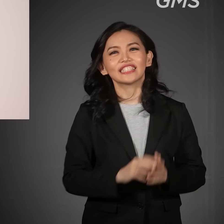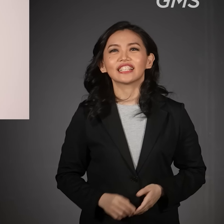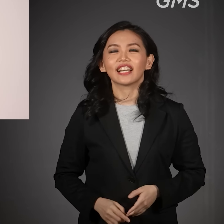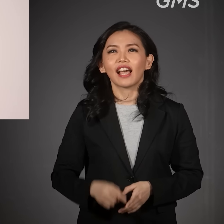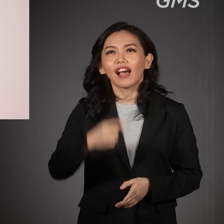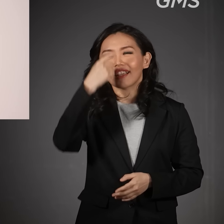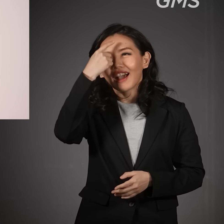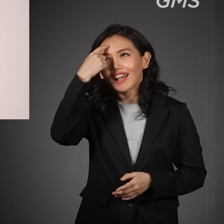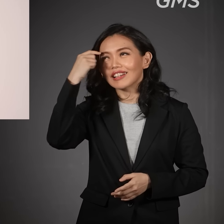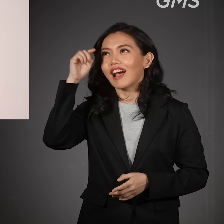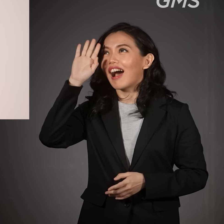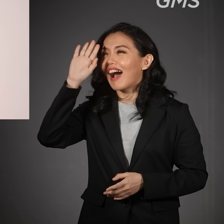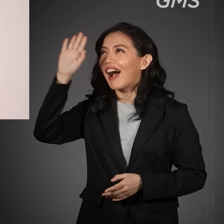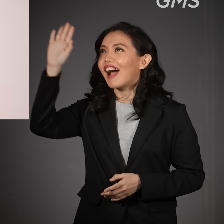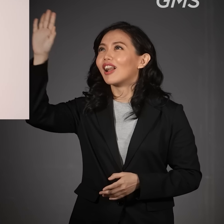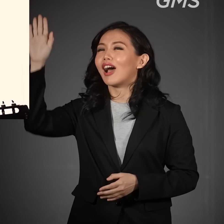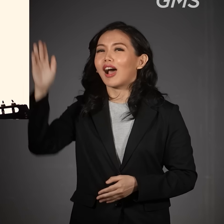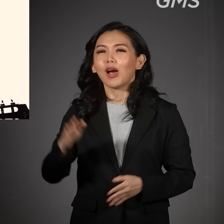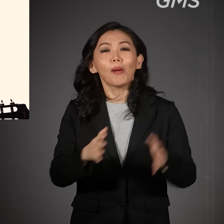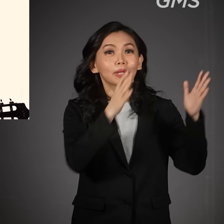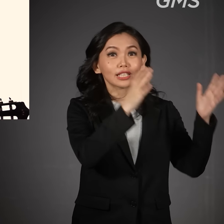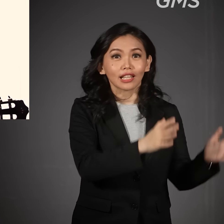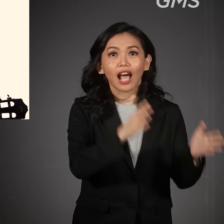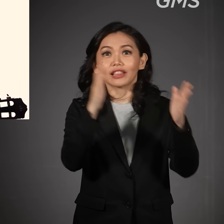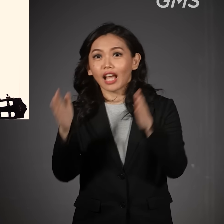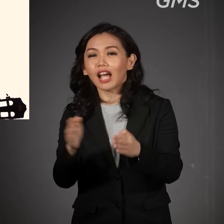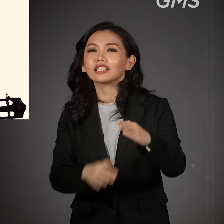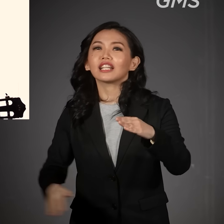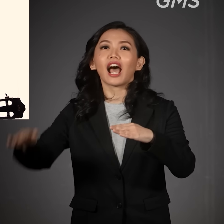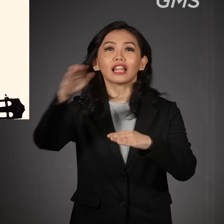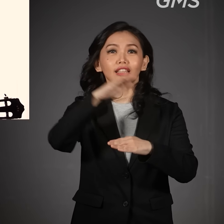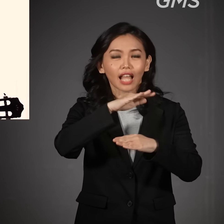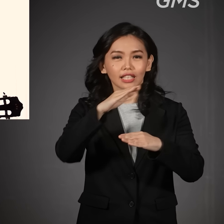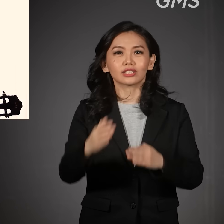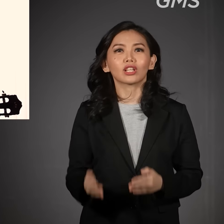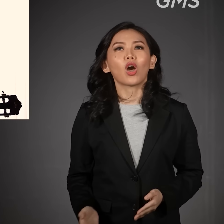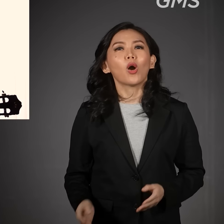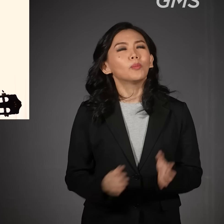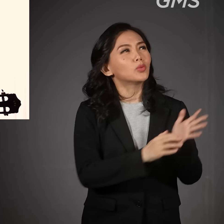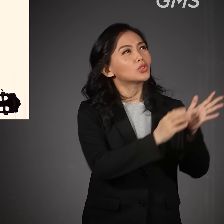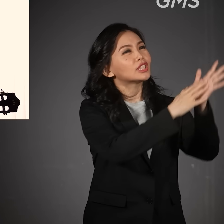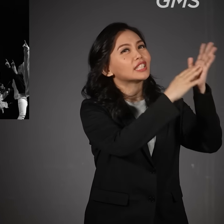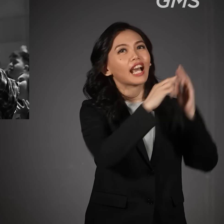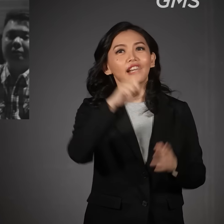Karena Allah bertata di atas pujian. Siapa memuji, Allah mengatasi hidupnya.